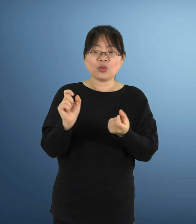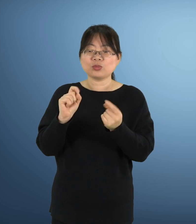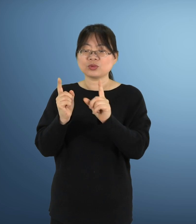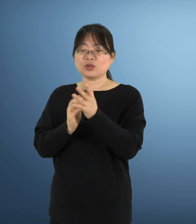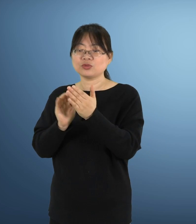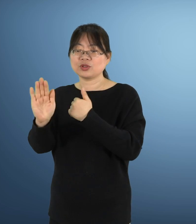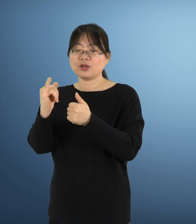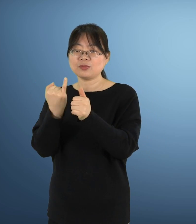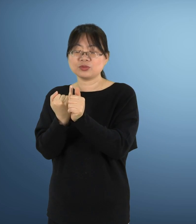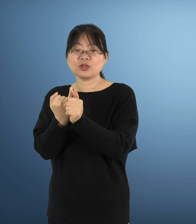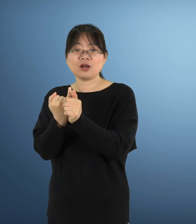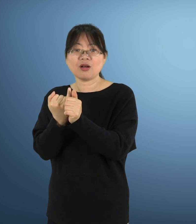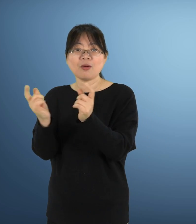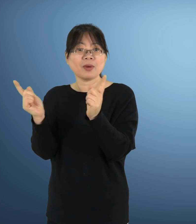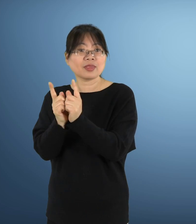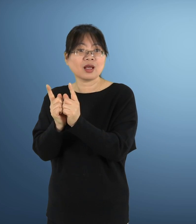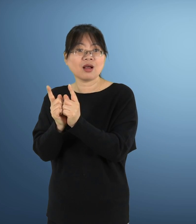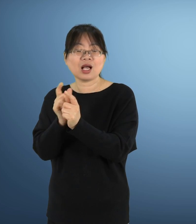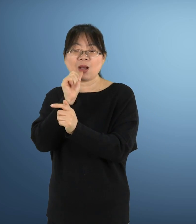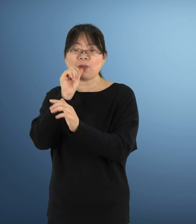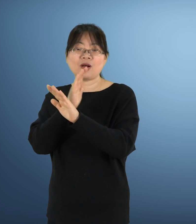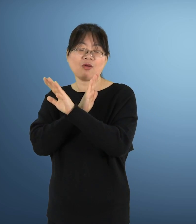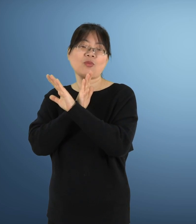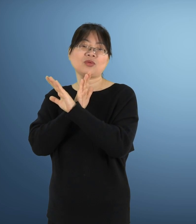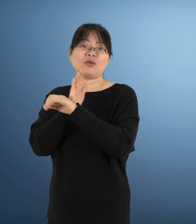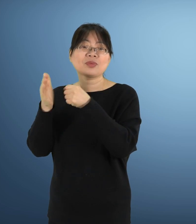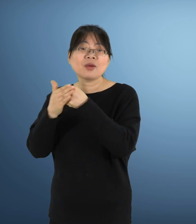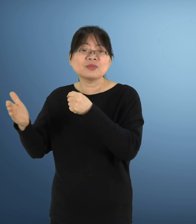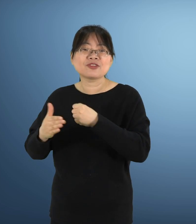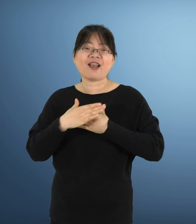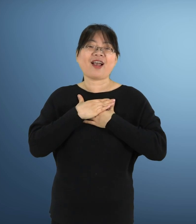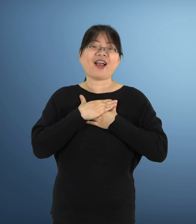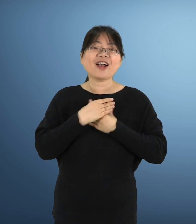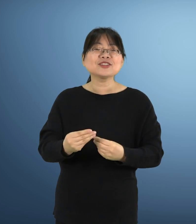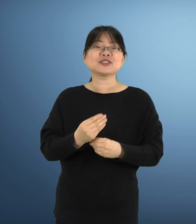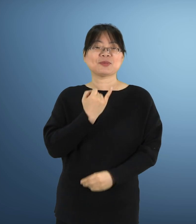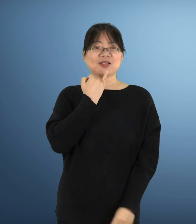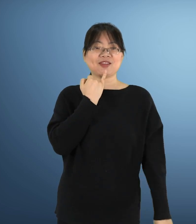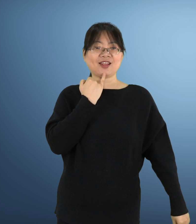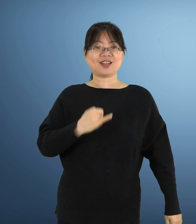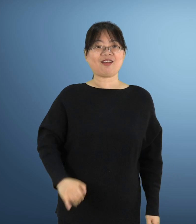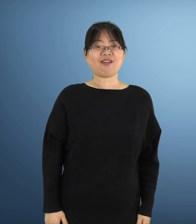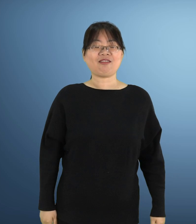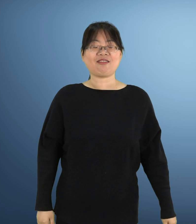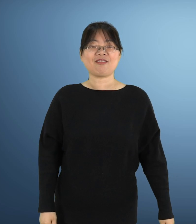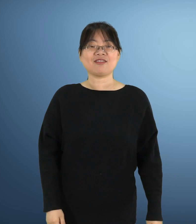만나는 일은 절대 없다는 거예요. 안심하세요. 네?